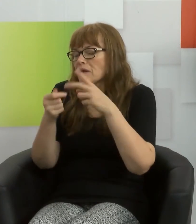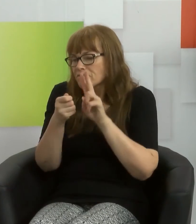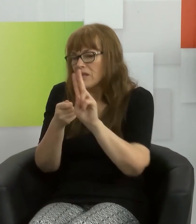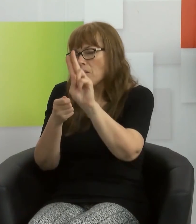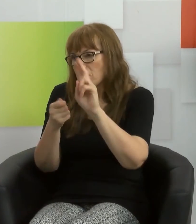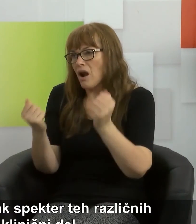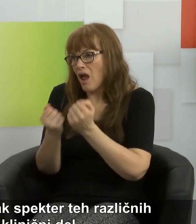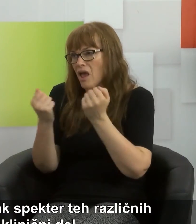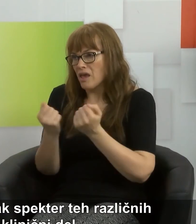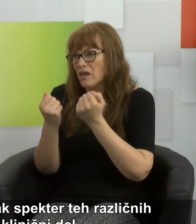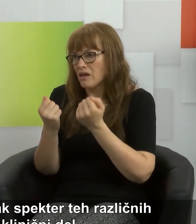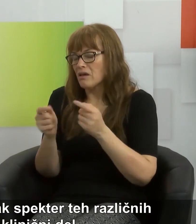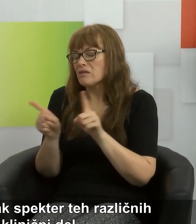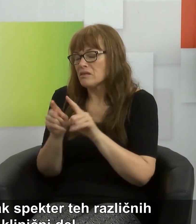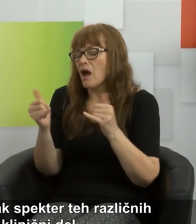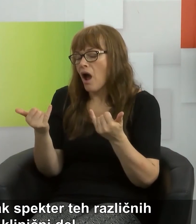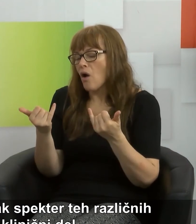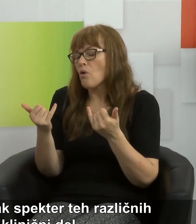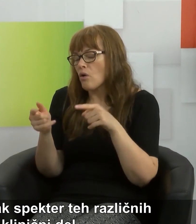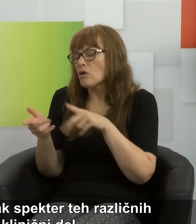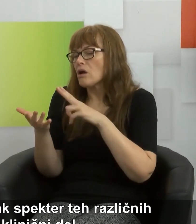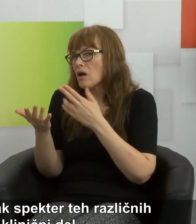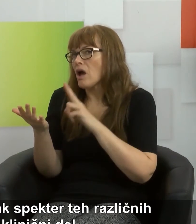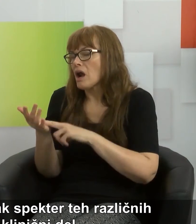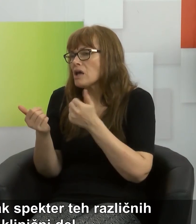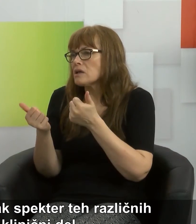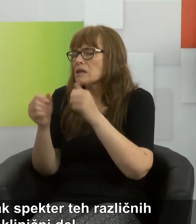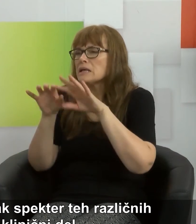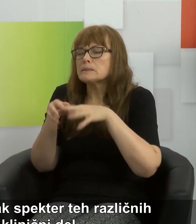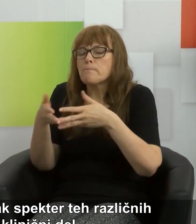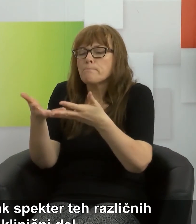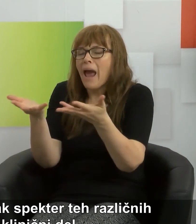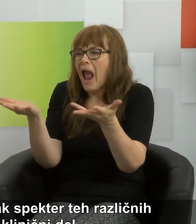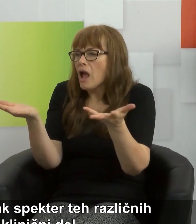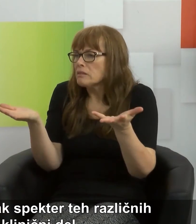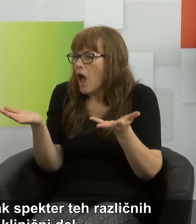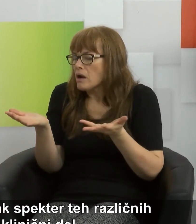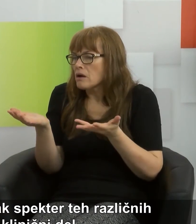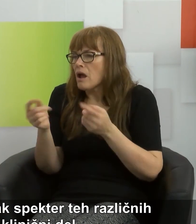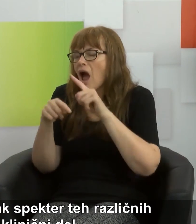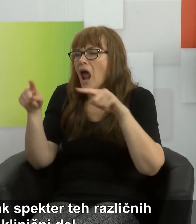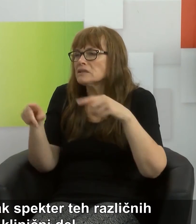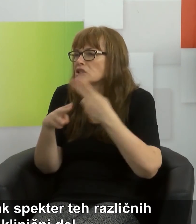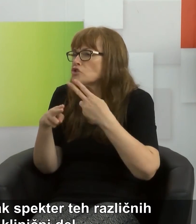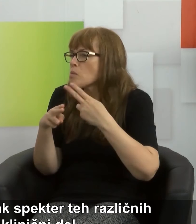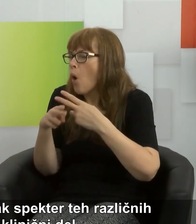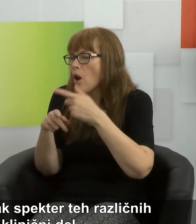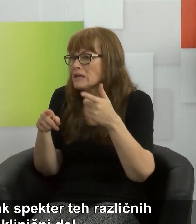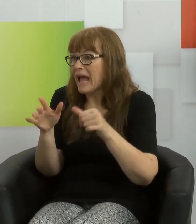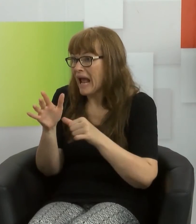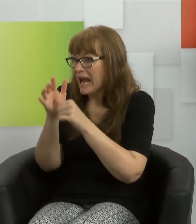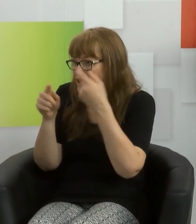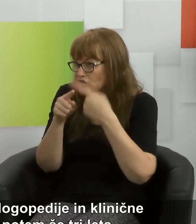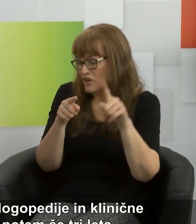naprej. Tako da tukaj je res en tak spekter teh različnih patologij in tak klinični